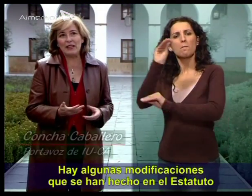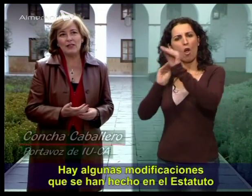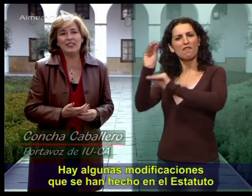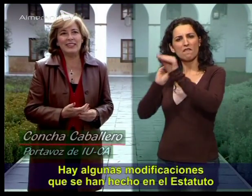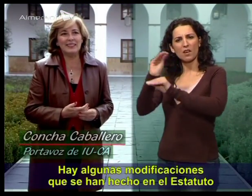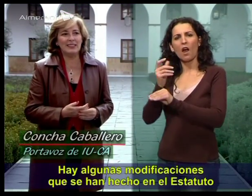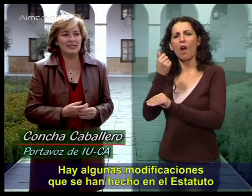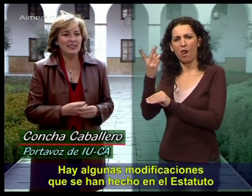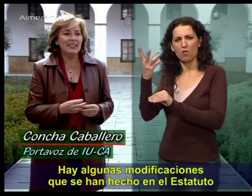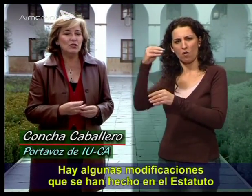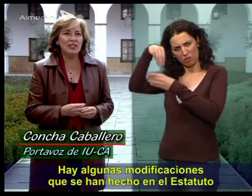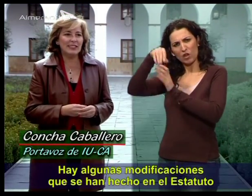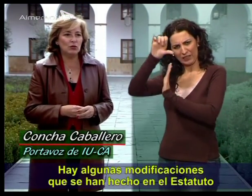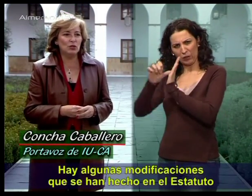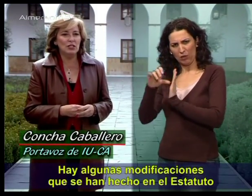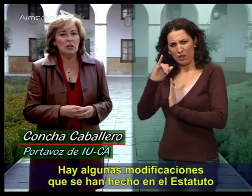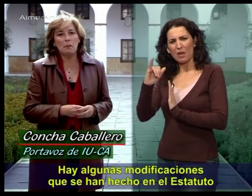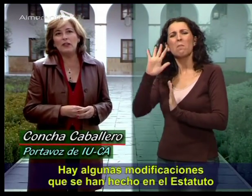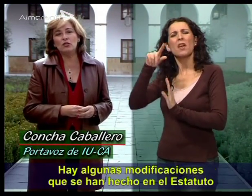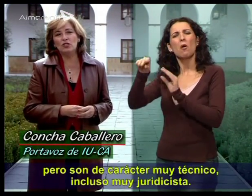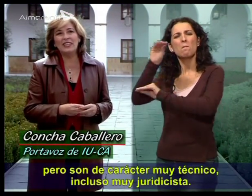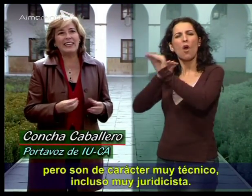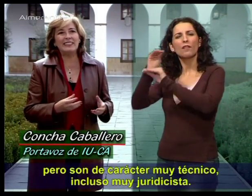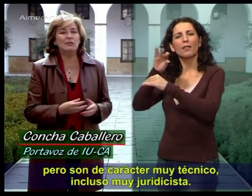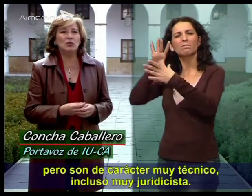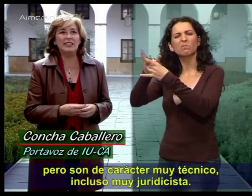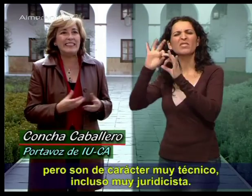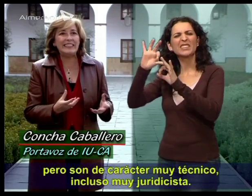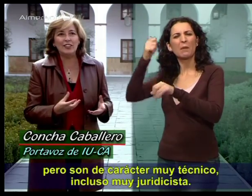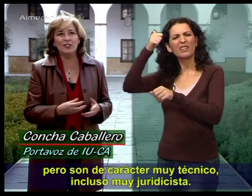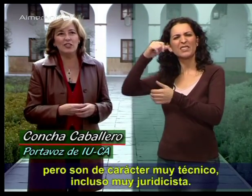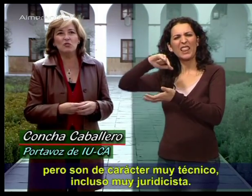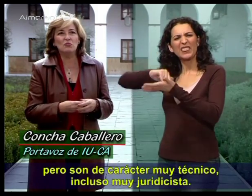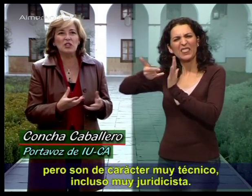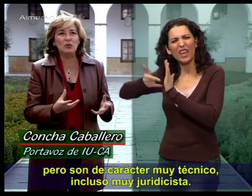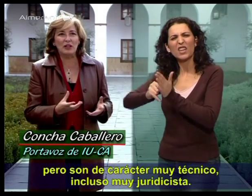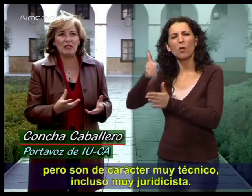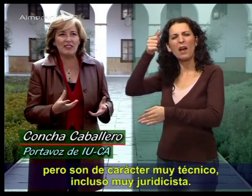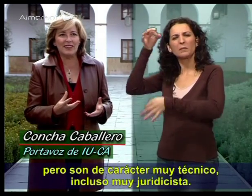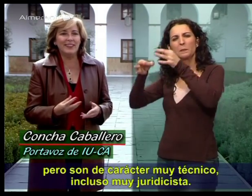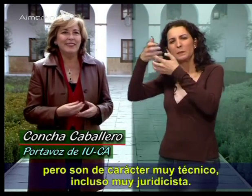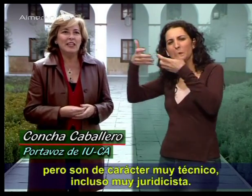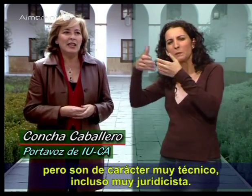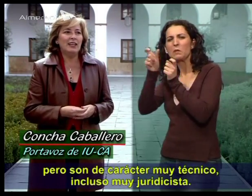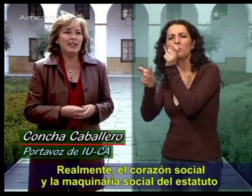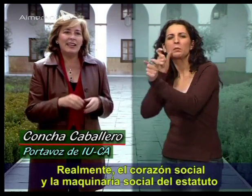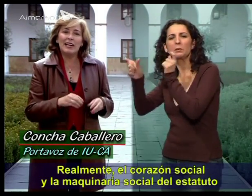algunas modificaciones que se han hecho en el estatuto, pero son de carácter muy técnico, incluso muy